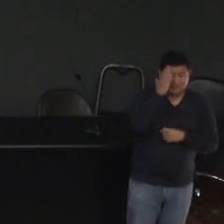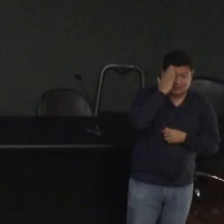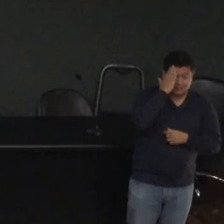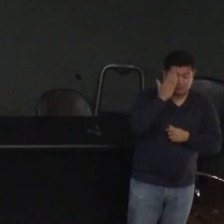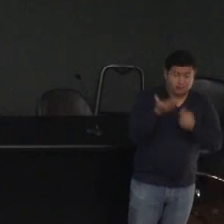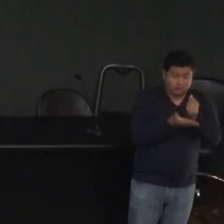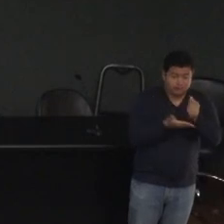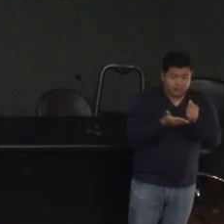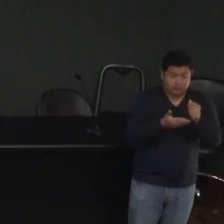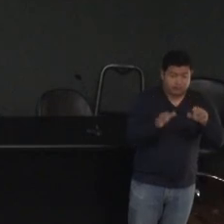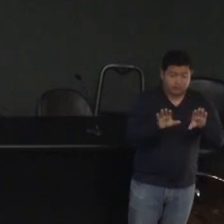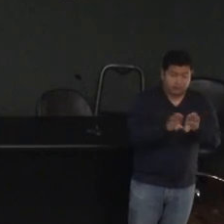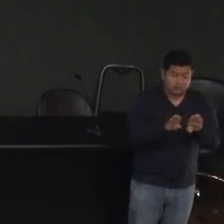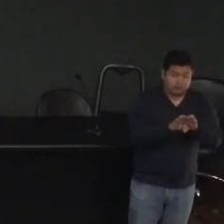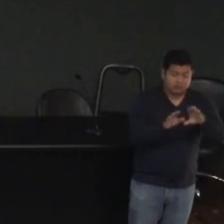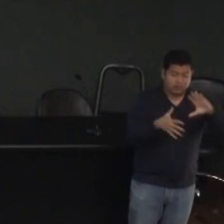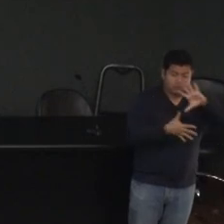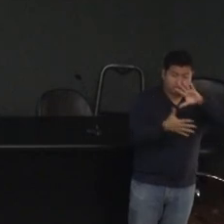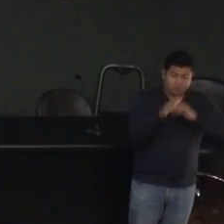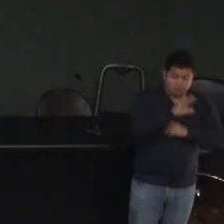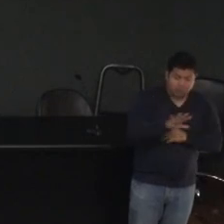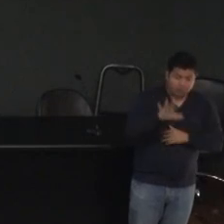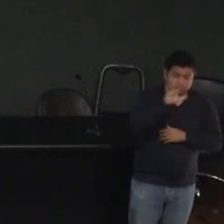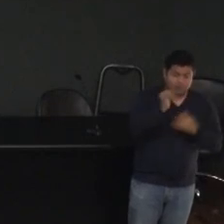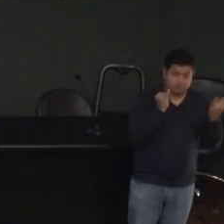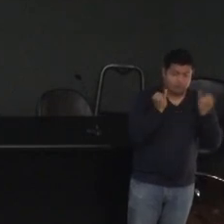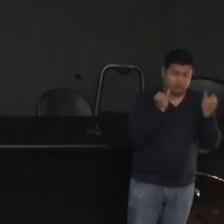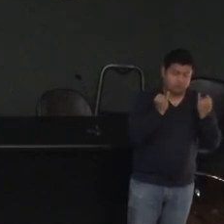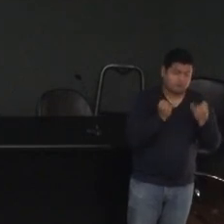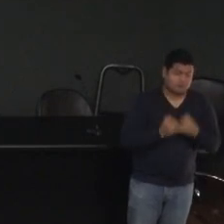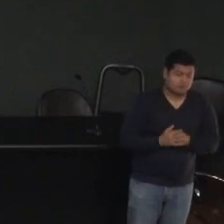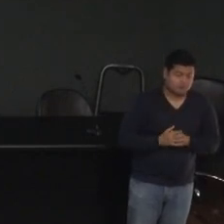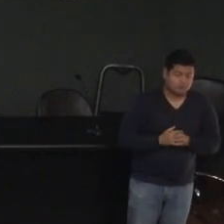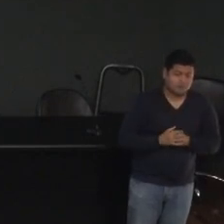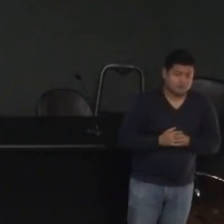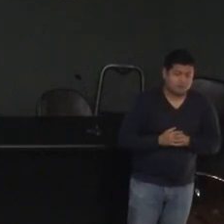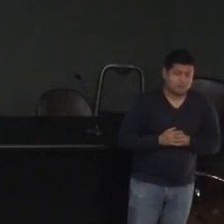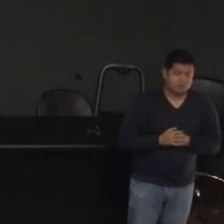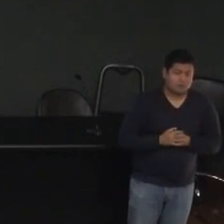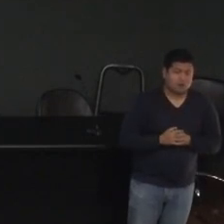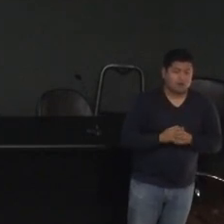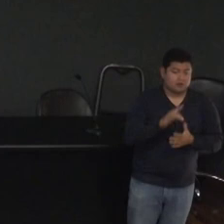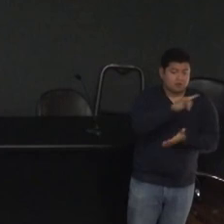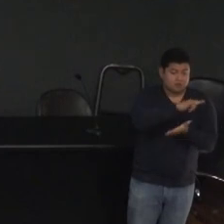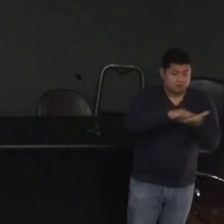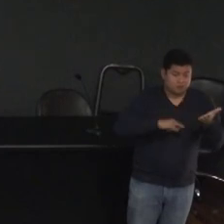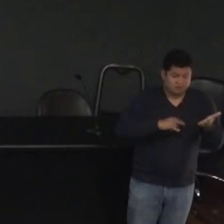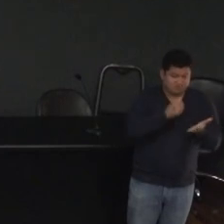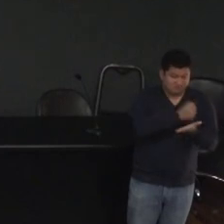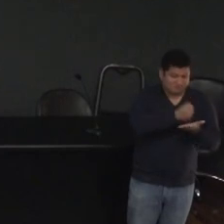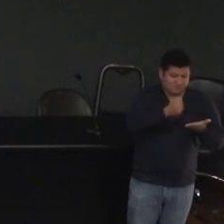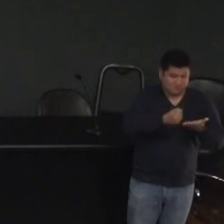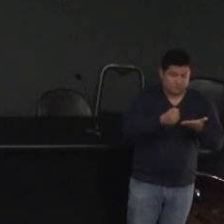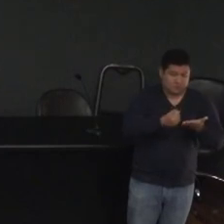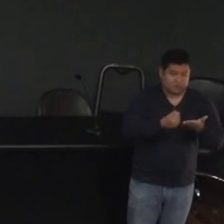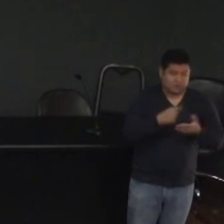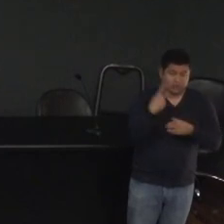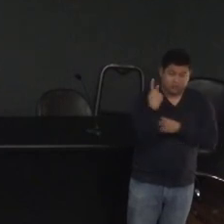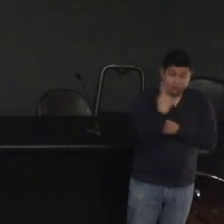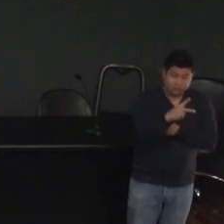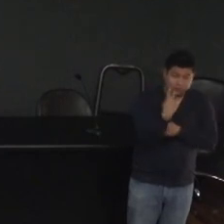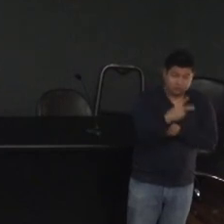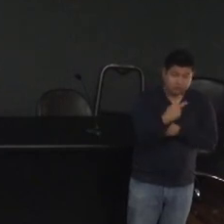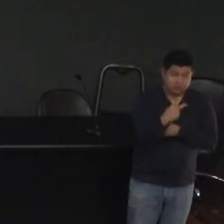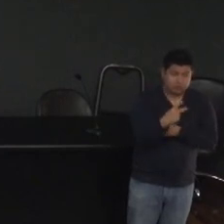mínimo para ter uma assim ó para ter uma cláusula contratual que seja tua não